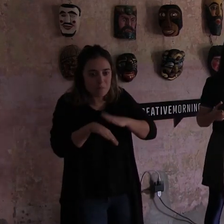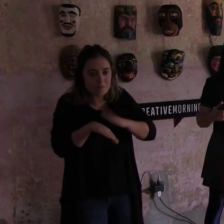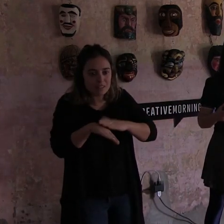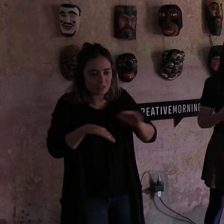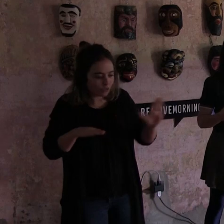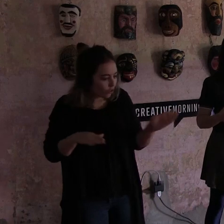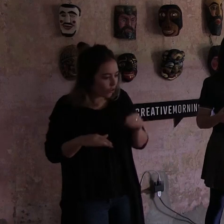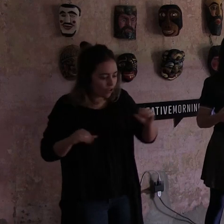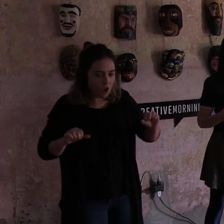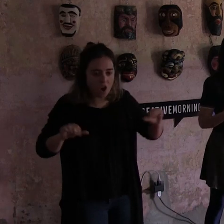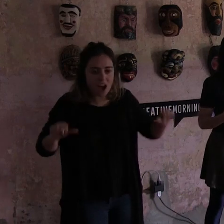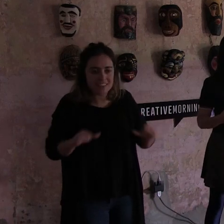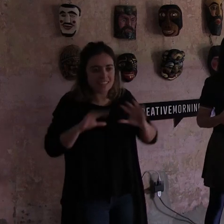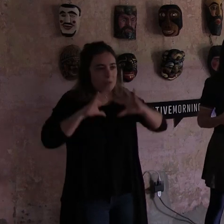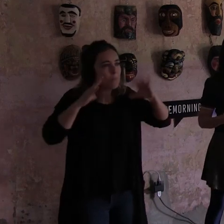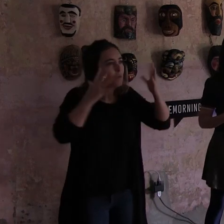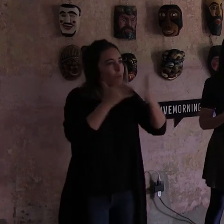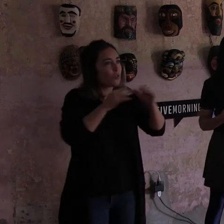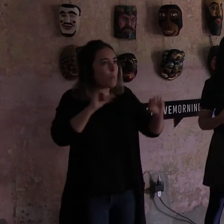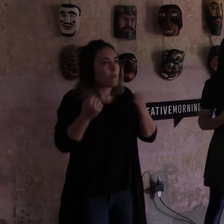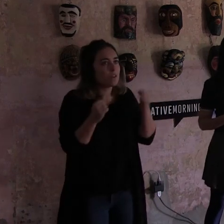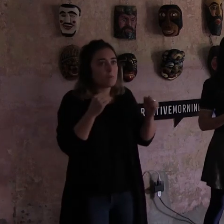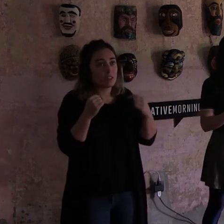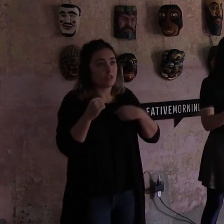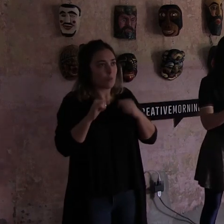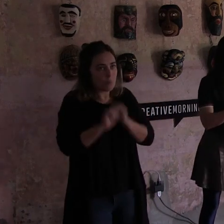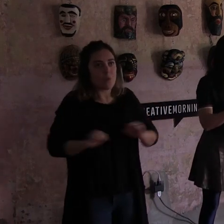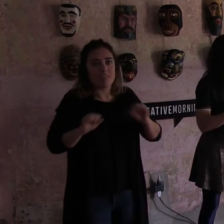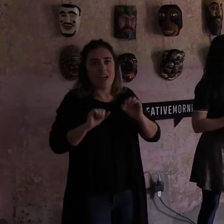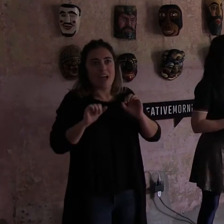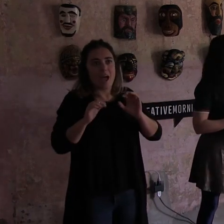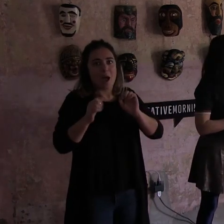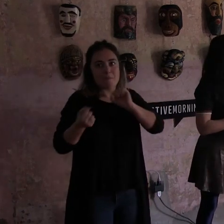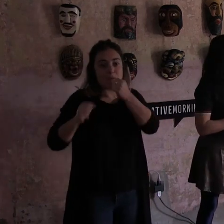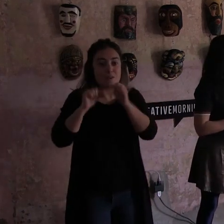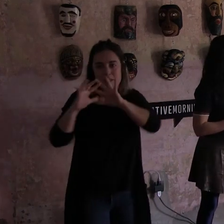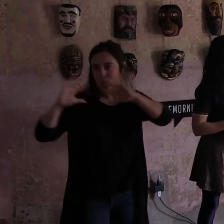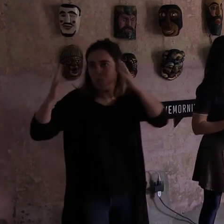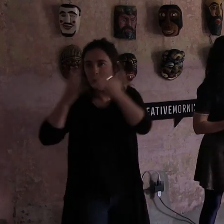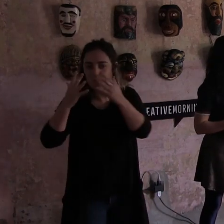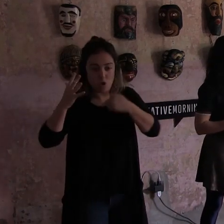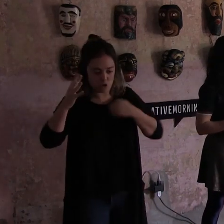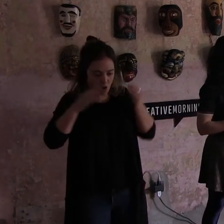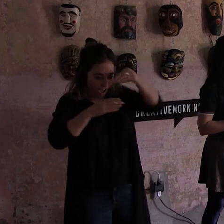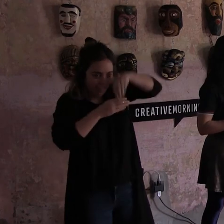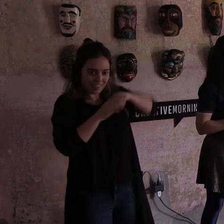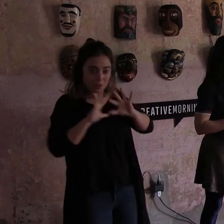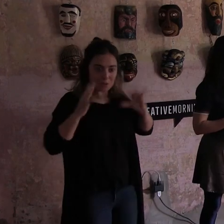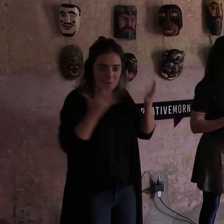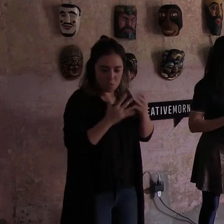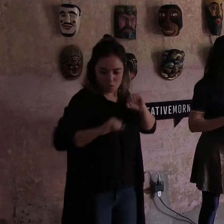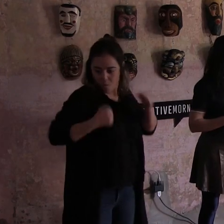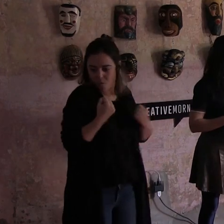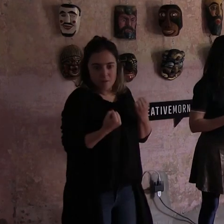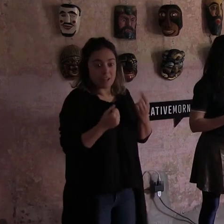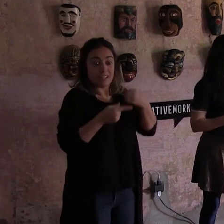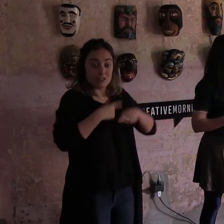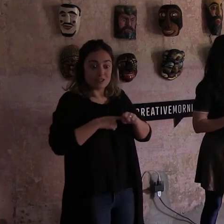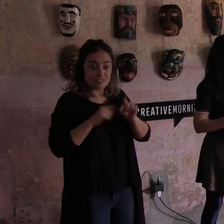mover mi mundo, el mundo y al mundo, más o menos. Entonces, bueno, hacer lo que querés que